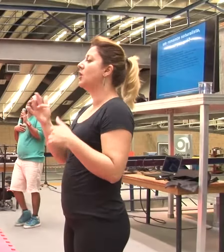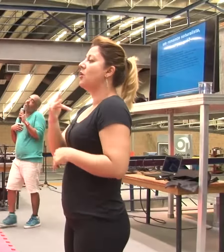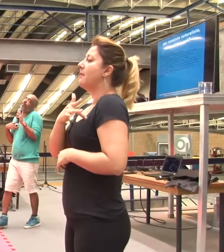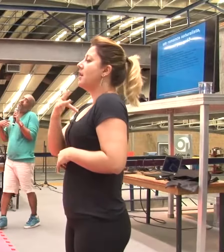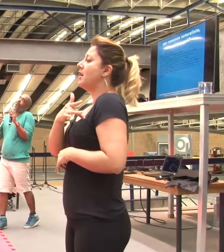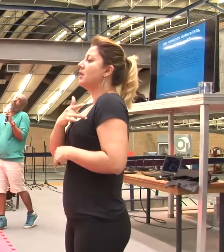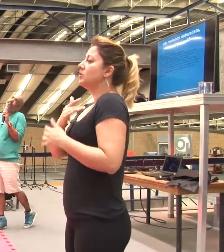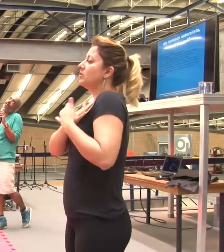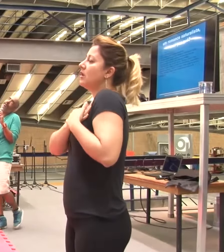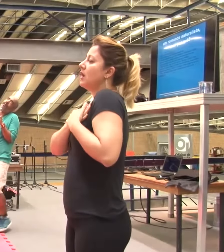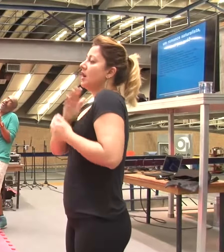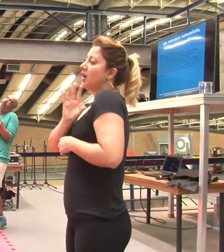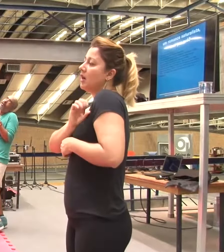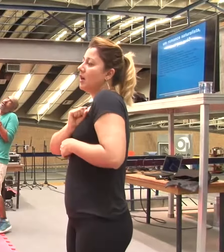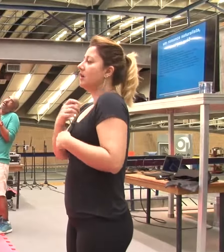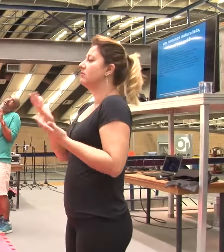que sente uma coisa,